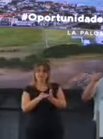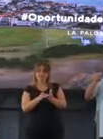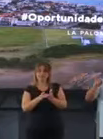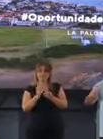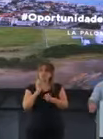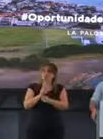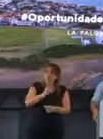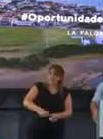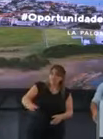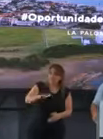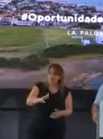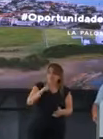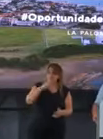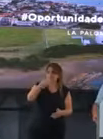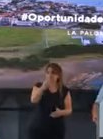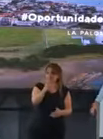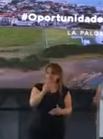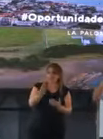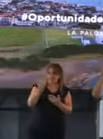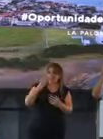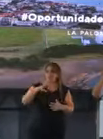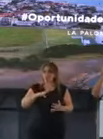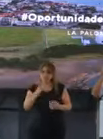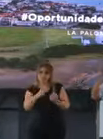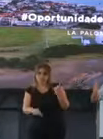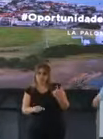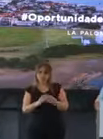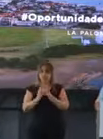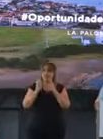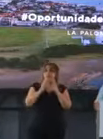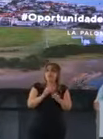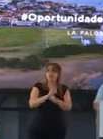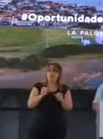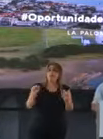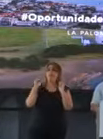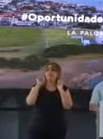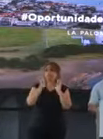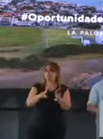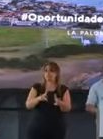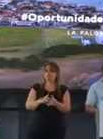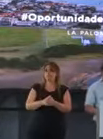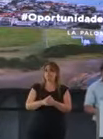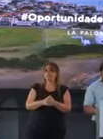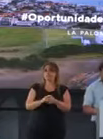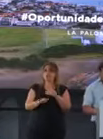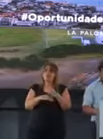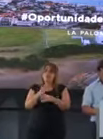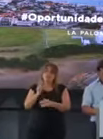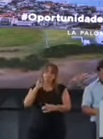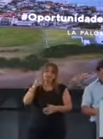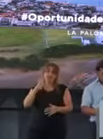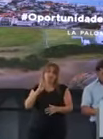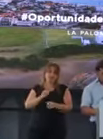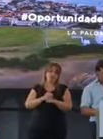de seguridad social, como se ha hablado hoy aquí, de poder mínimamente prever el futuro.